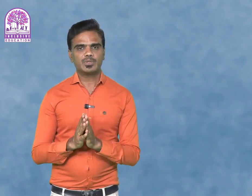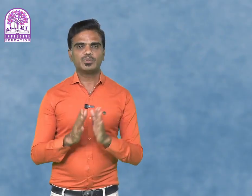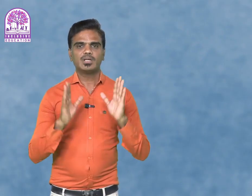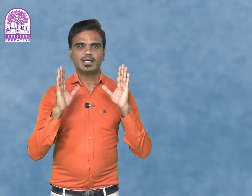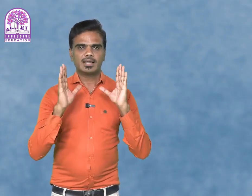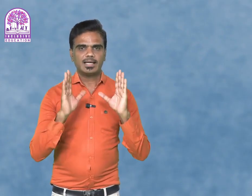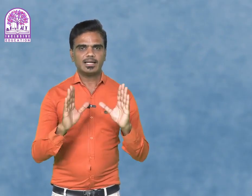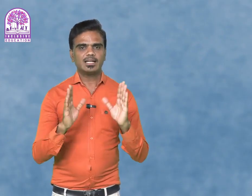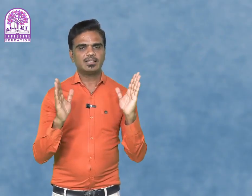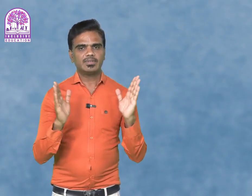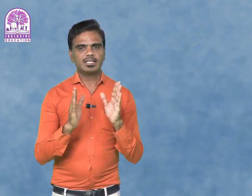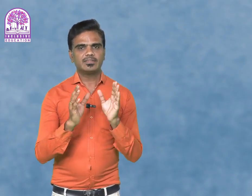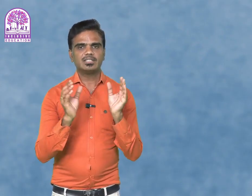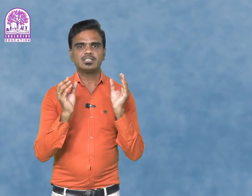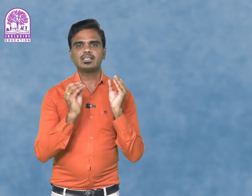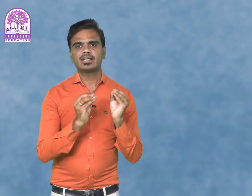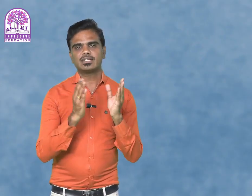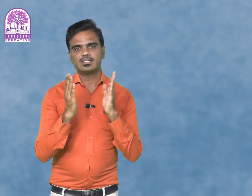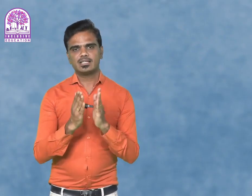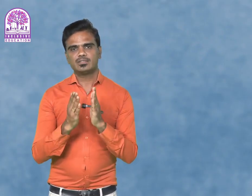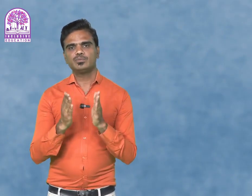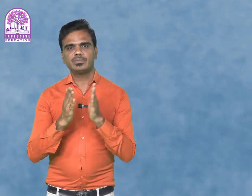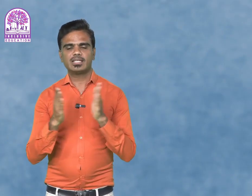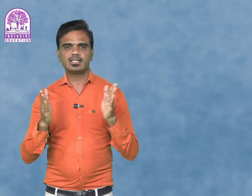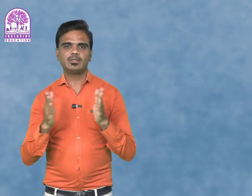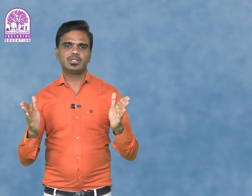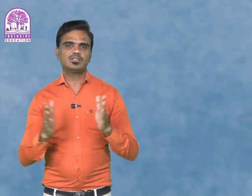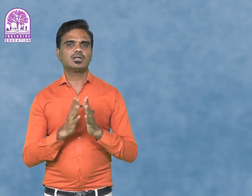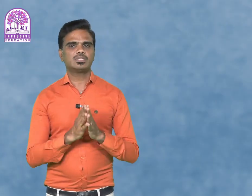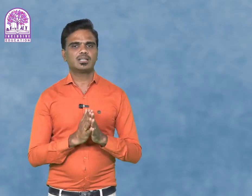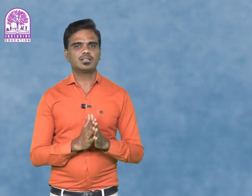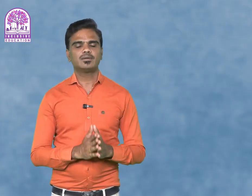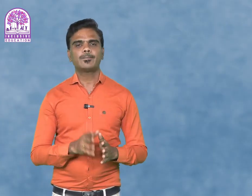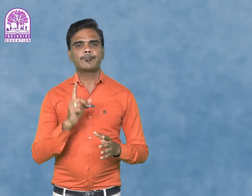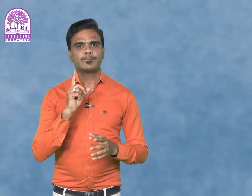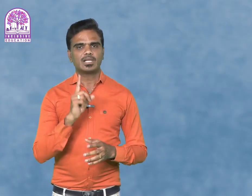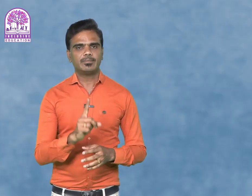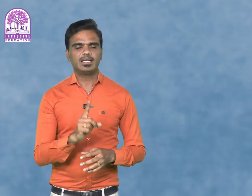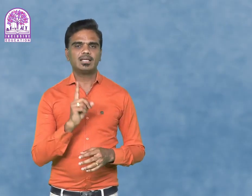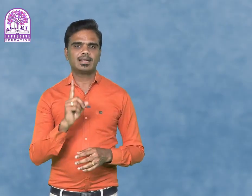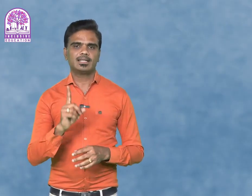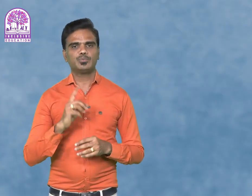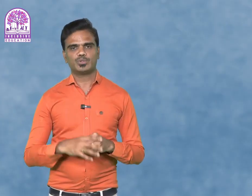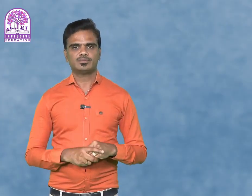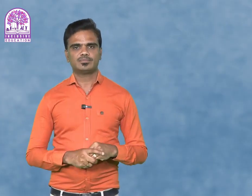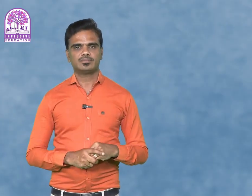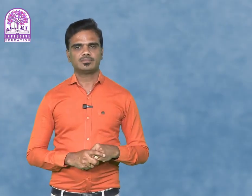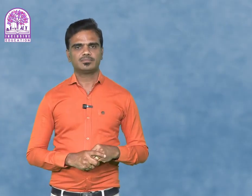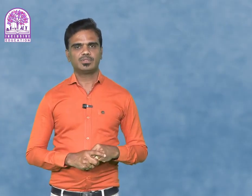பண்ணுறப்பையும் கரெக்டான அந்த ஃபிங்கர் வந்து சேர்க்குற இடத்துல சேர்த்தும் பிரிக்கிற இடத்துல பிரிச்சும் காமிச்சிங்கன்னா தான் அது மீனிங் கரெக்டாக புரியும்.